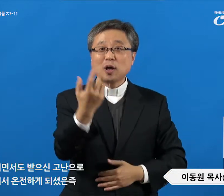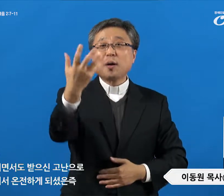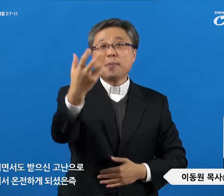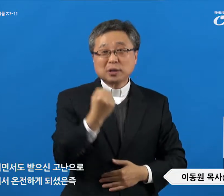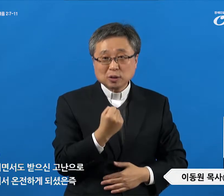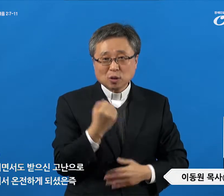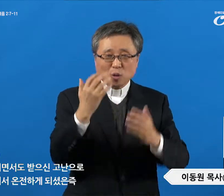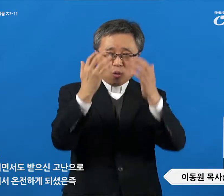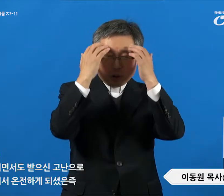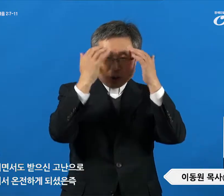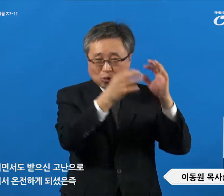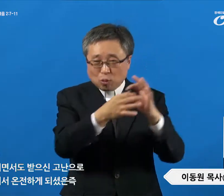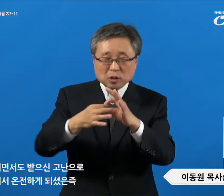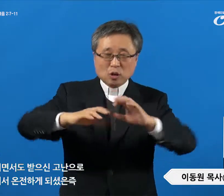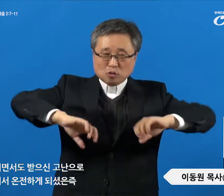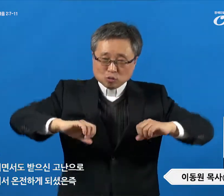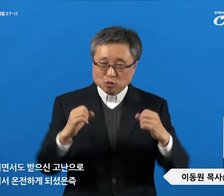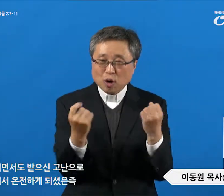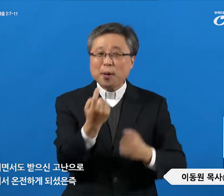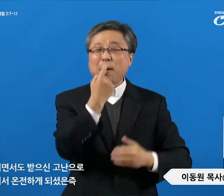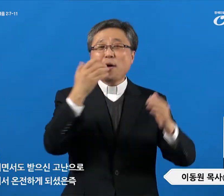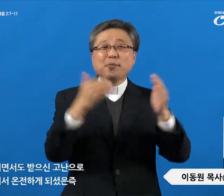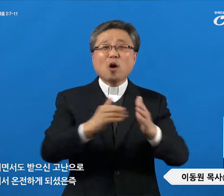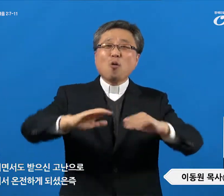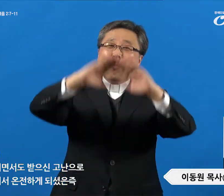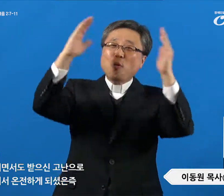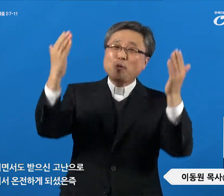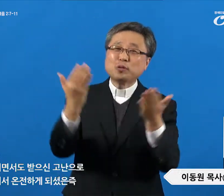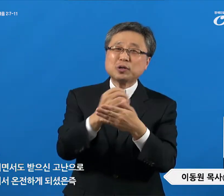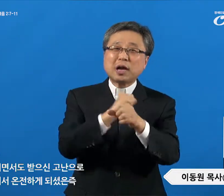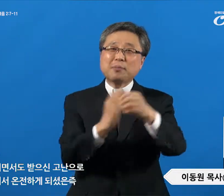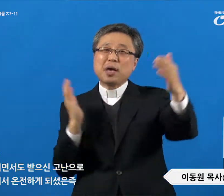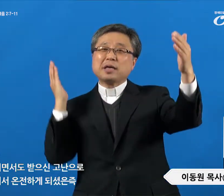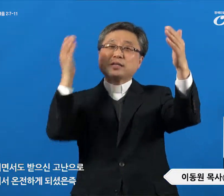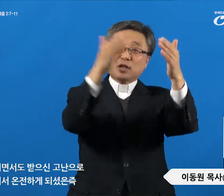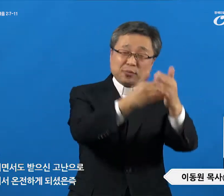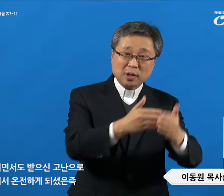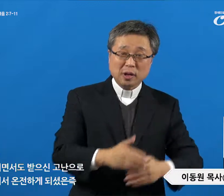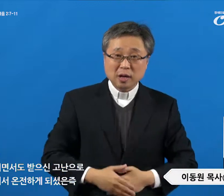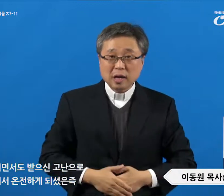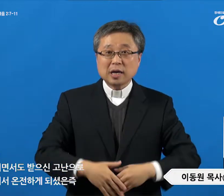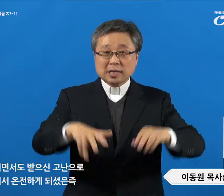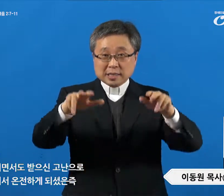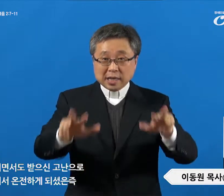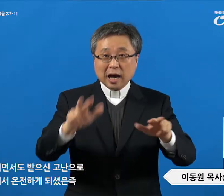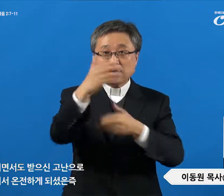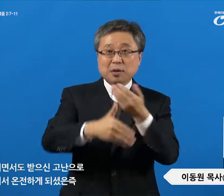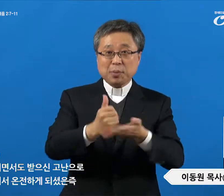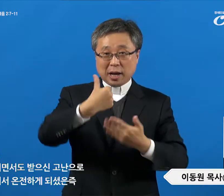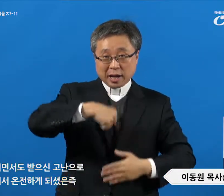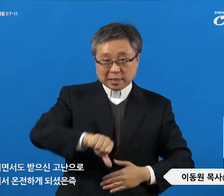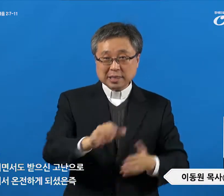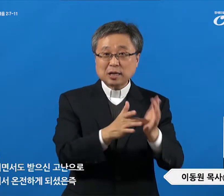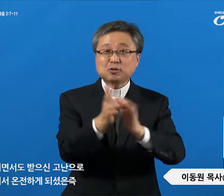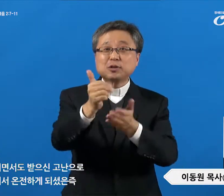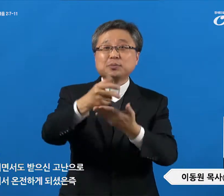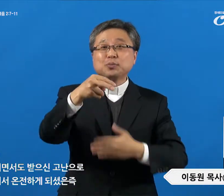통해 순종을 배웠다. 그래서 온전함에 이르셨다. 자, 하나님의 아들이신 예수님도 순종을